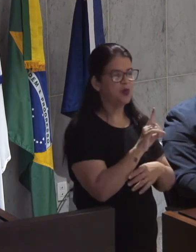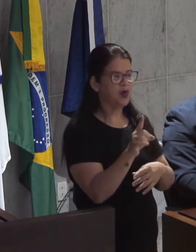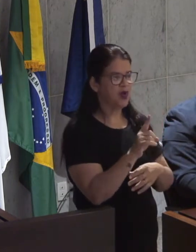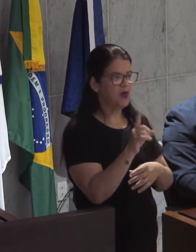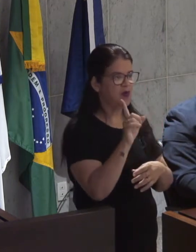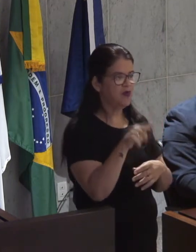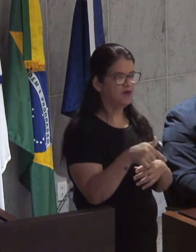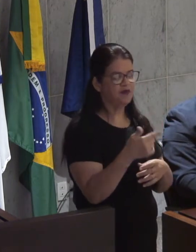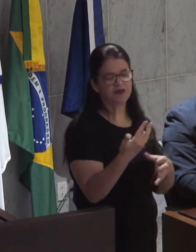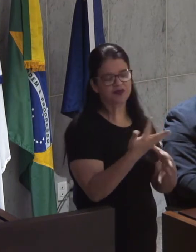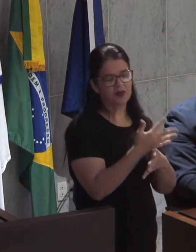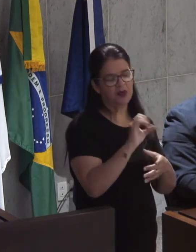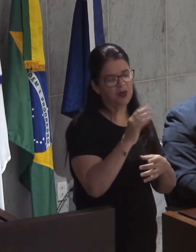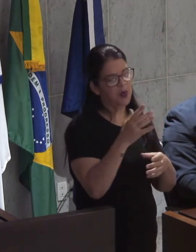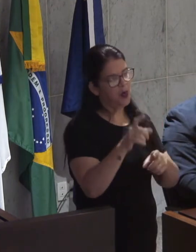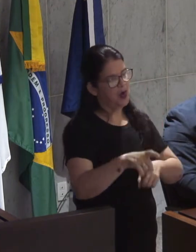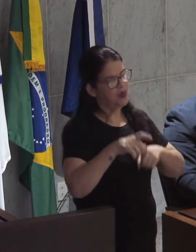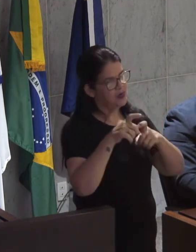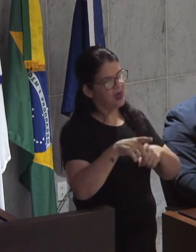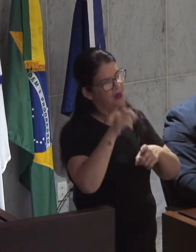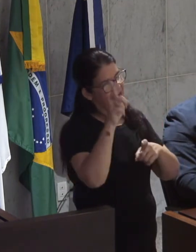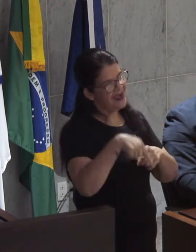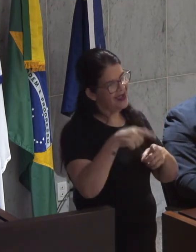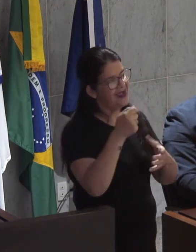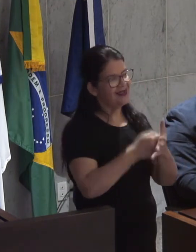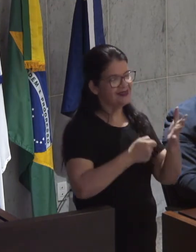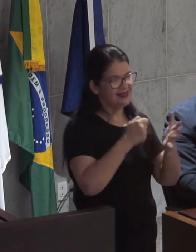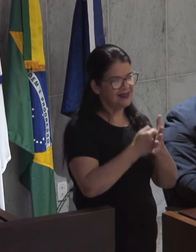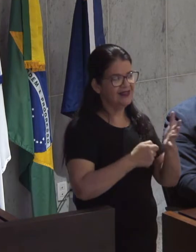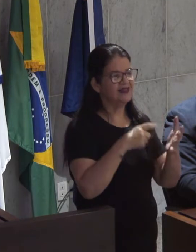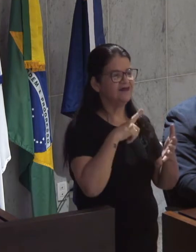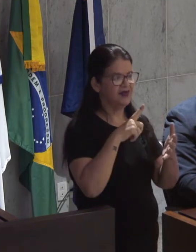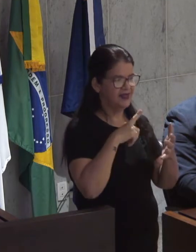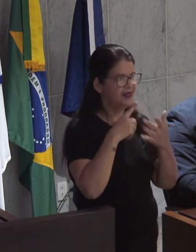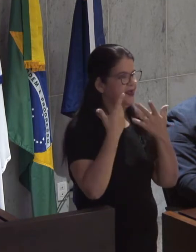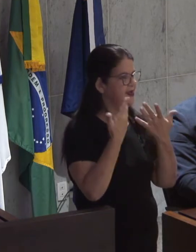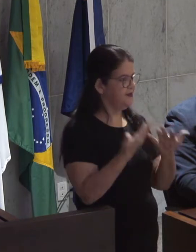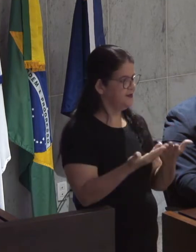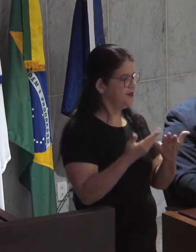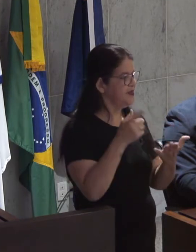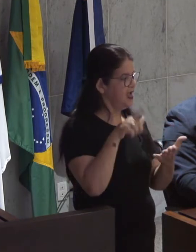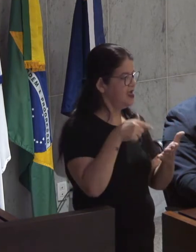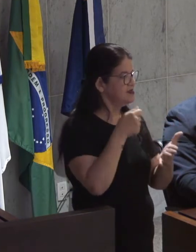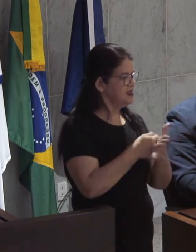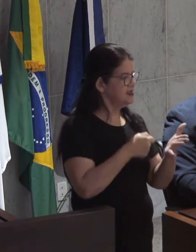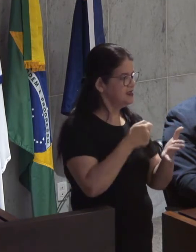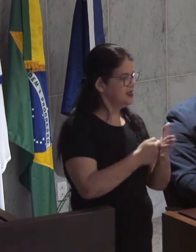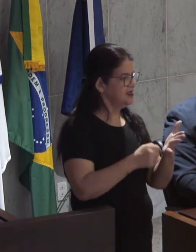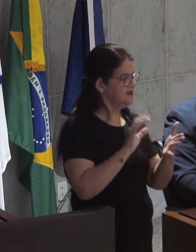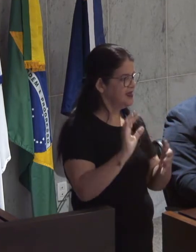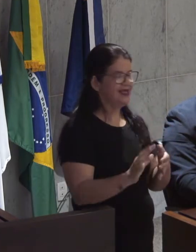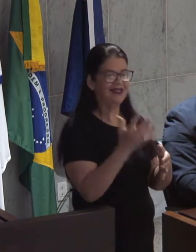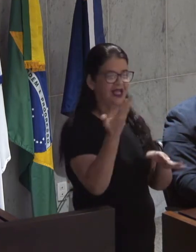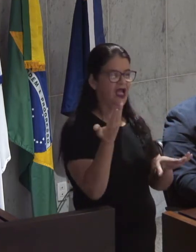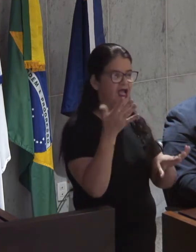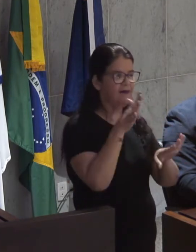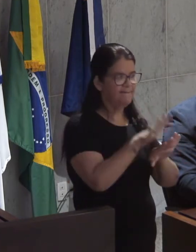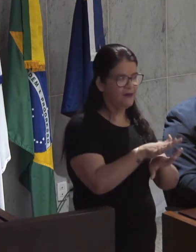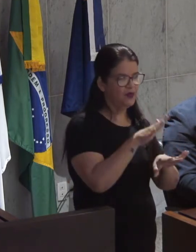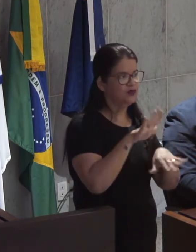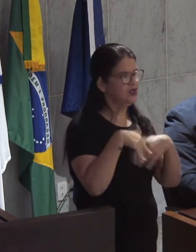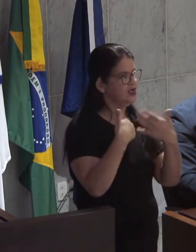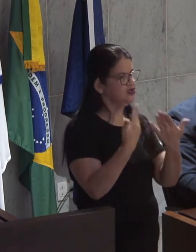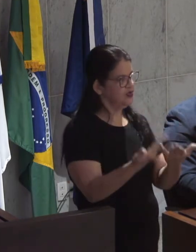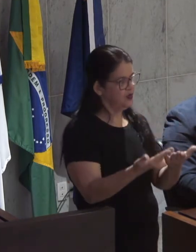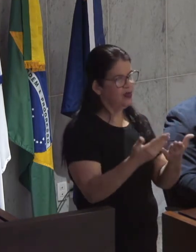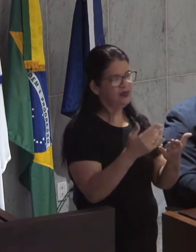fosse urbano ou rural. É essa a tentativa que tem. Essa é a tentativa que está por trás de quando se